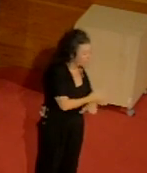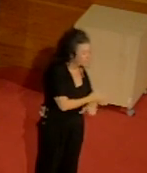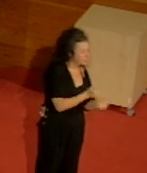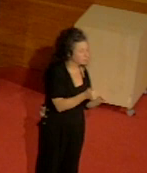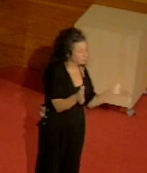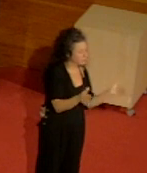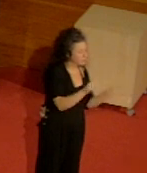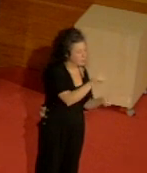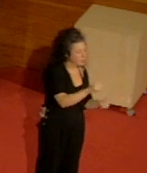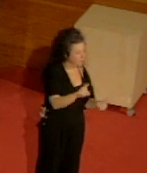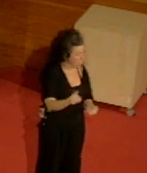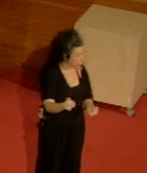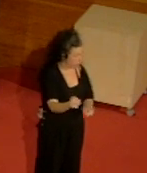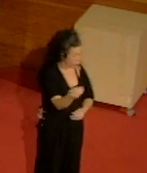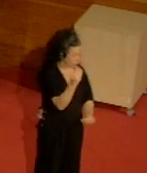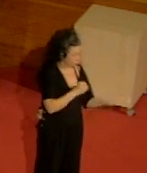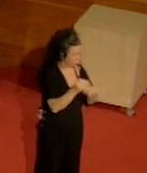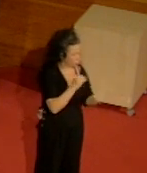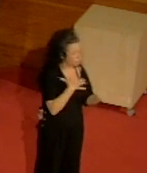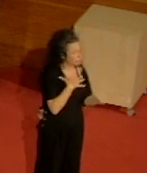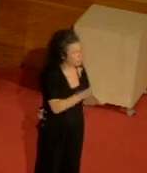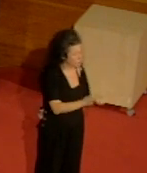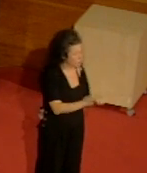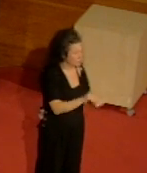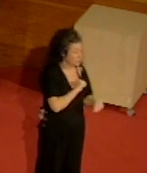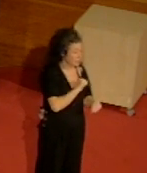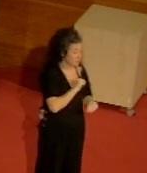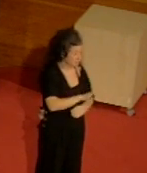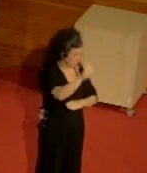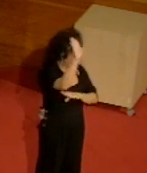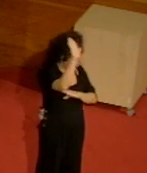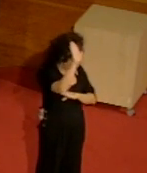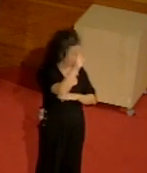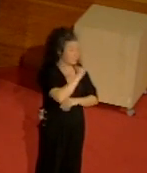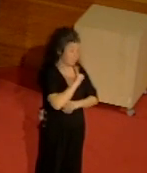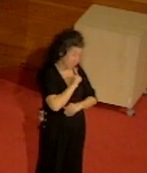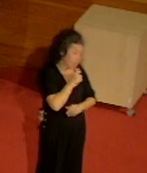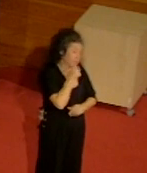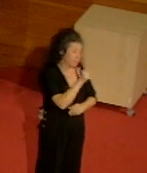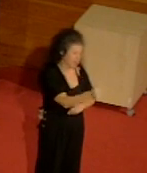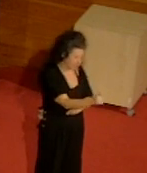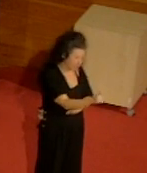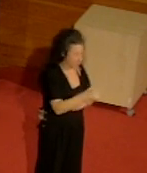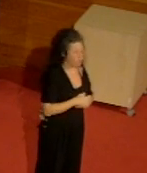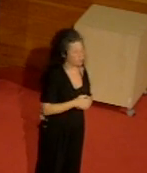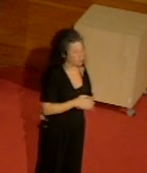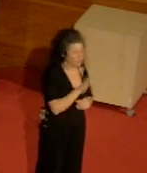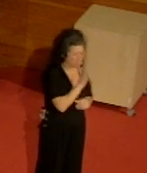a recibir el micrófono. Bueno, levantar la mano, esperar a recibir el micrófono, hablar directamente al